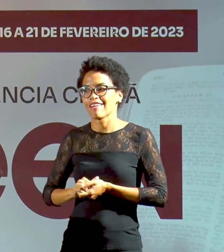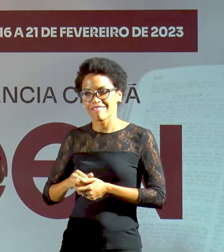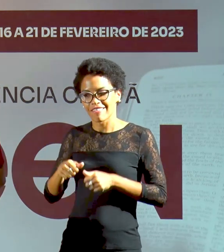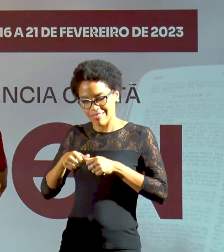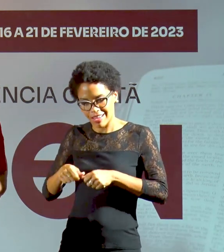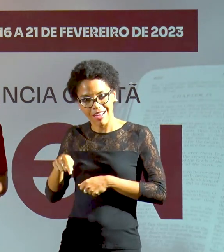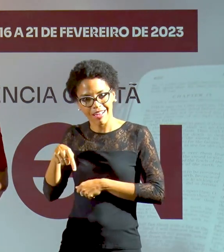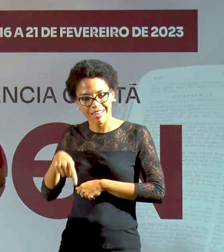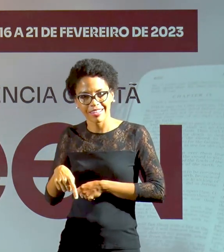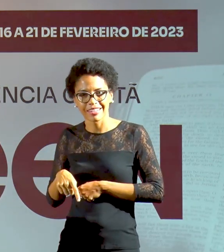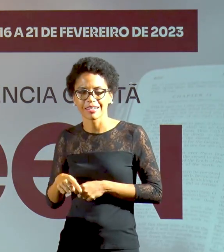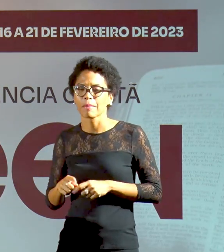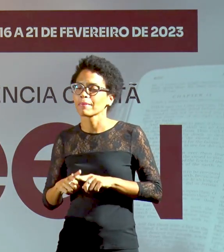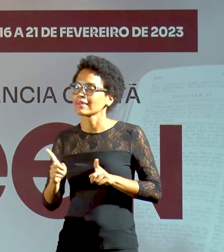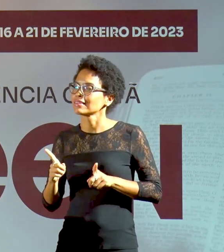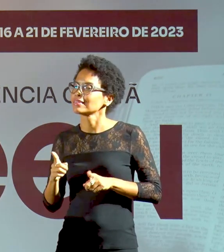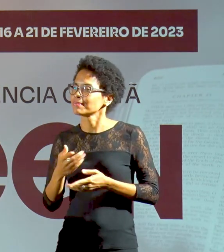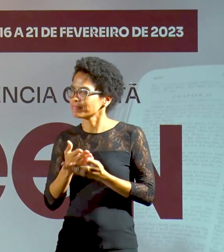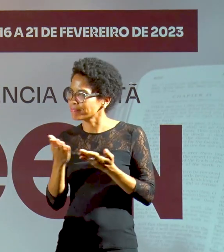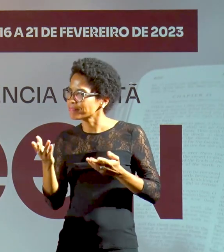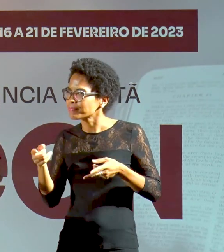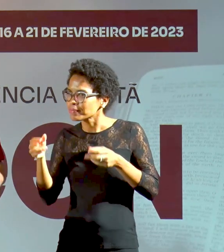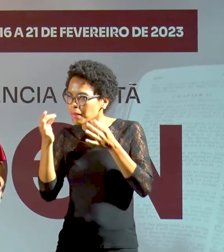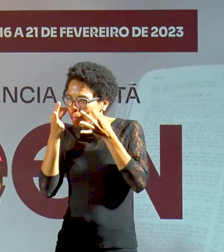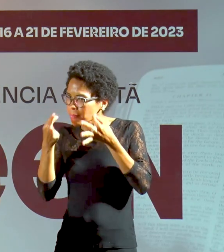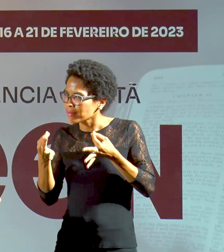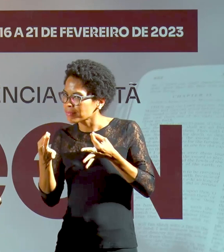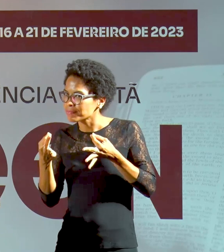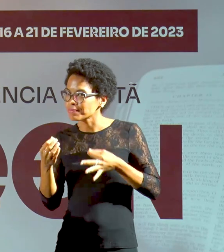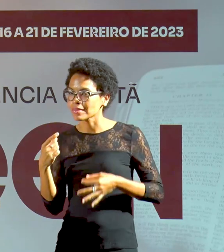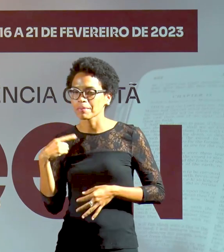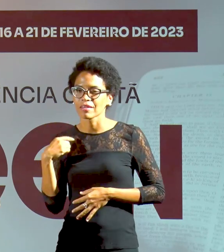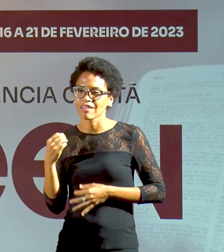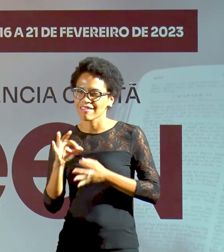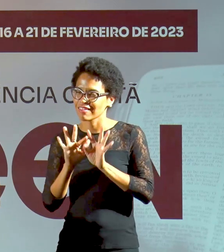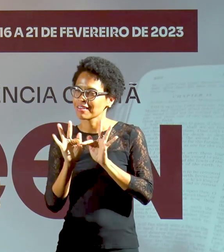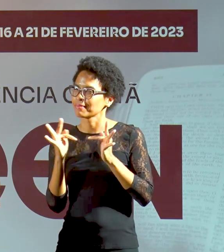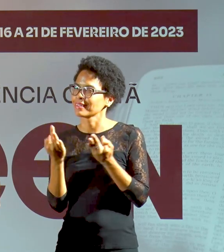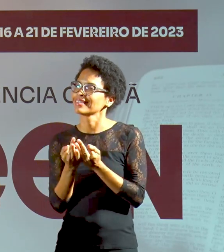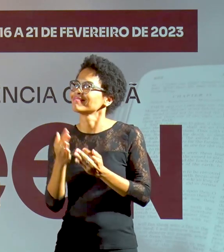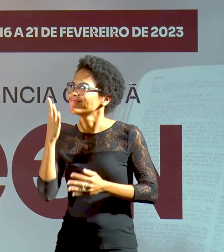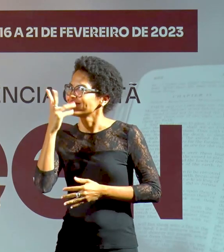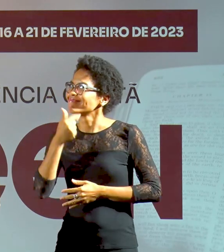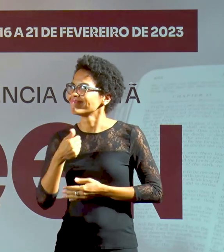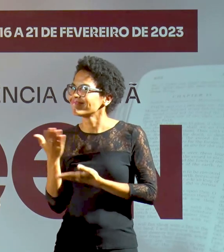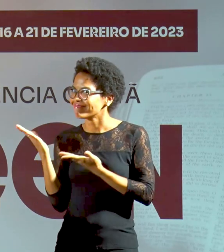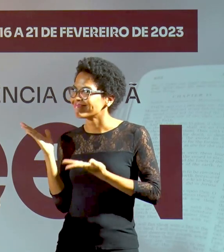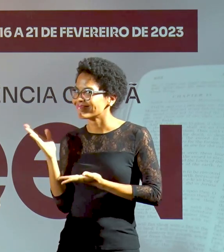deixa eu te dizer uma coisa para vocês gente a minha família linda demais não é